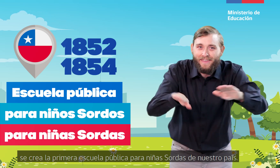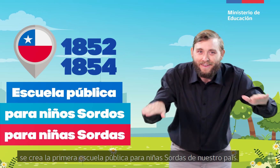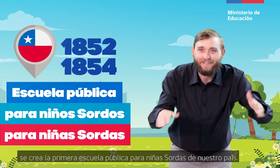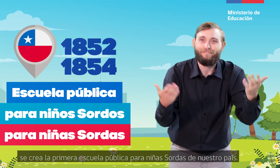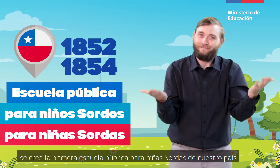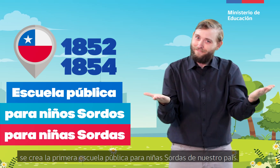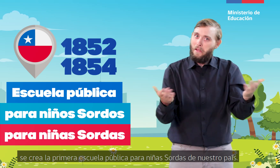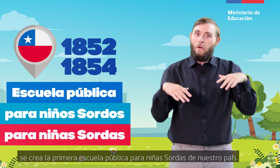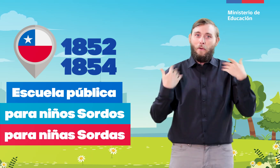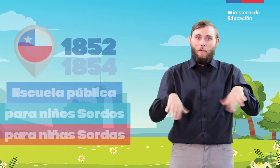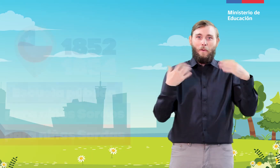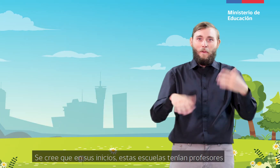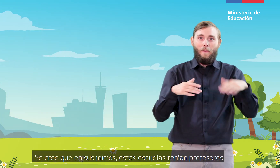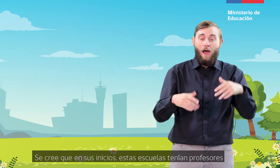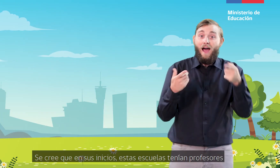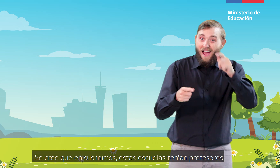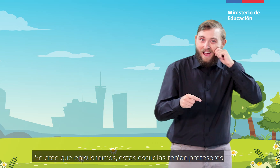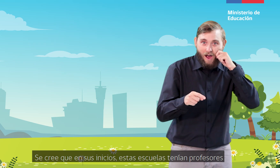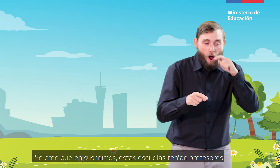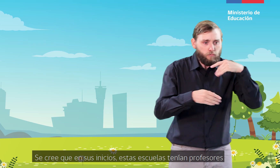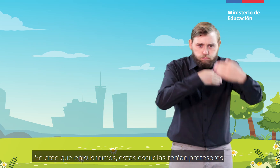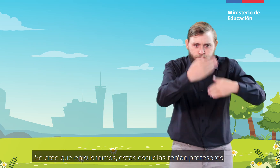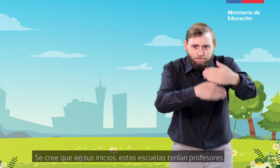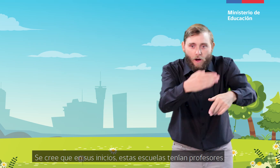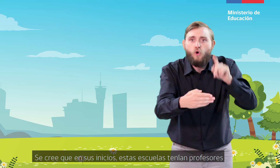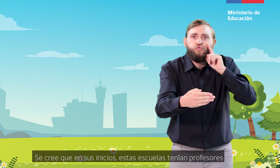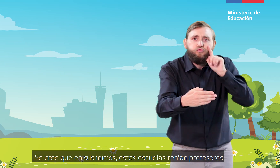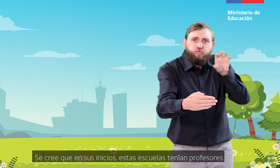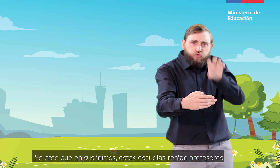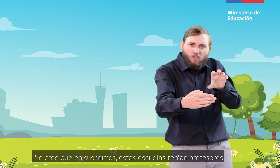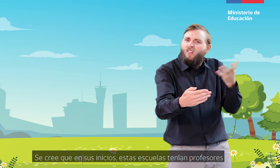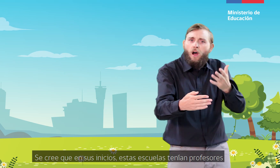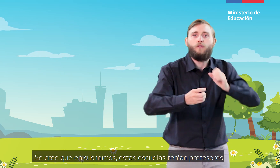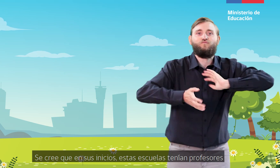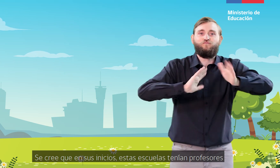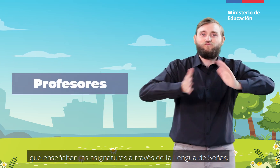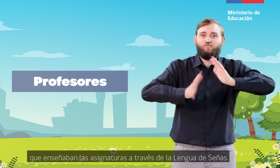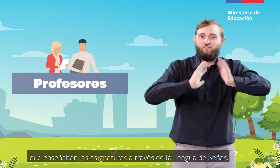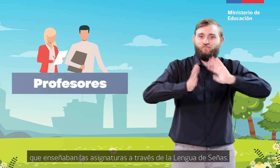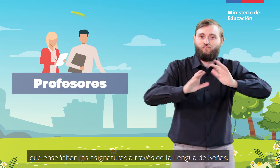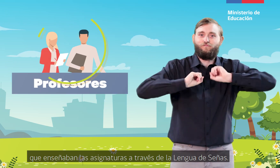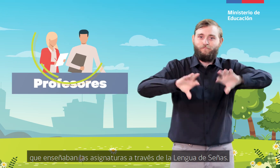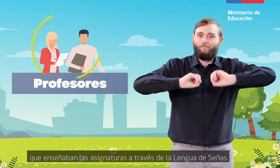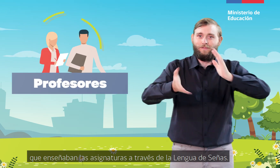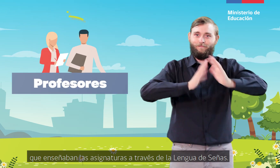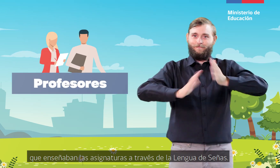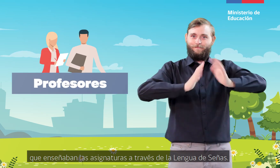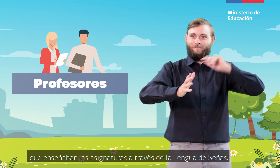de nuestro país. Se cree que en sus inicios estas escuelas tenían profesores que enseñaban las asignaturas a través